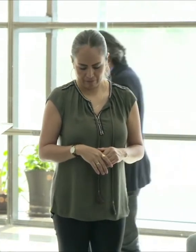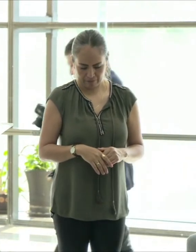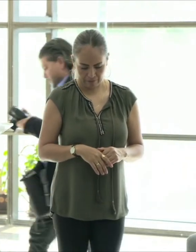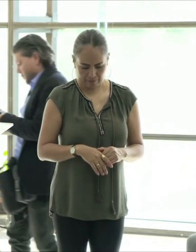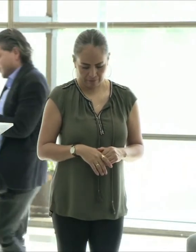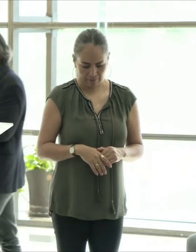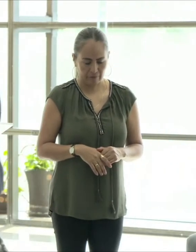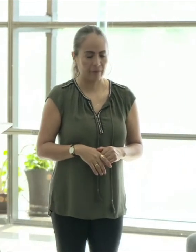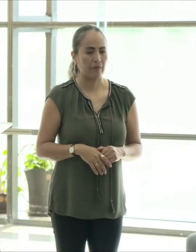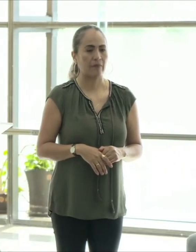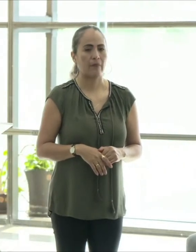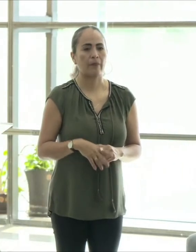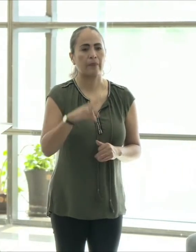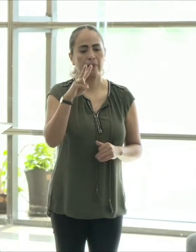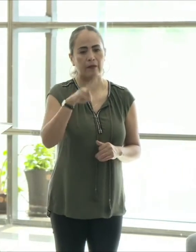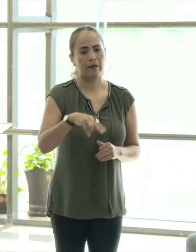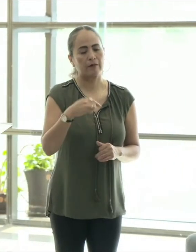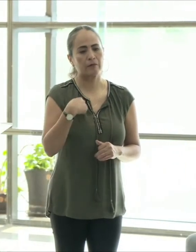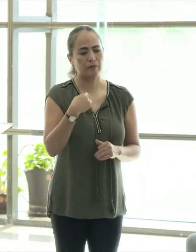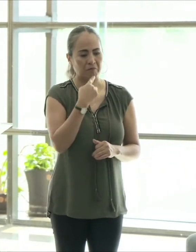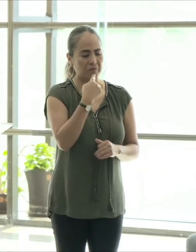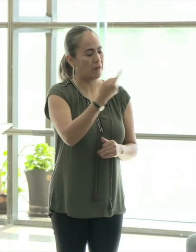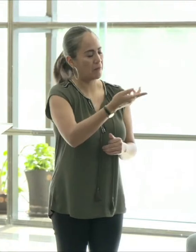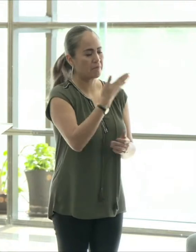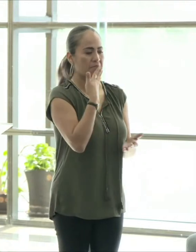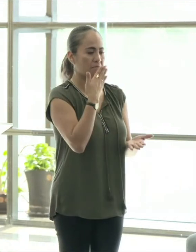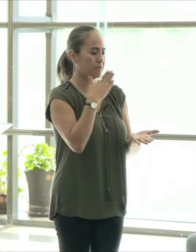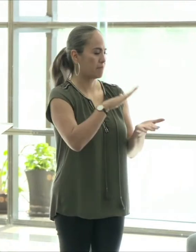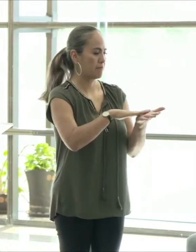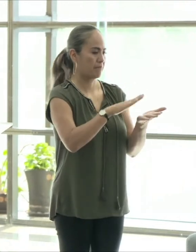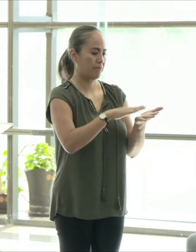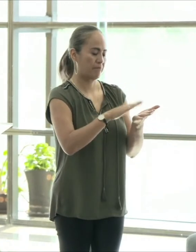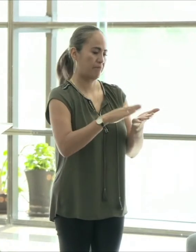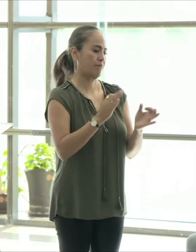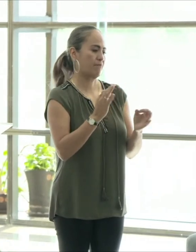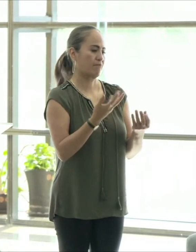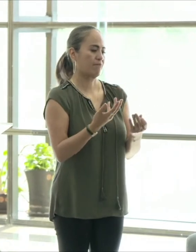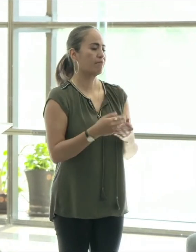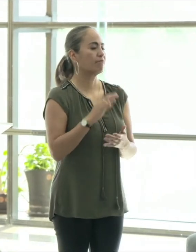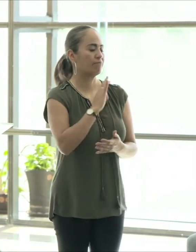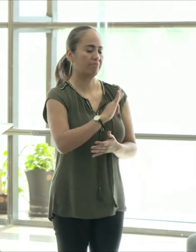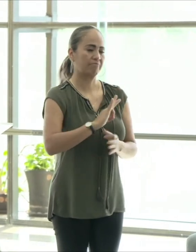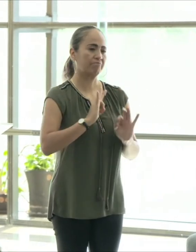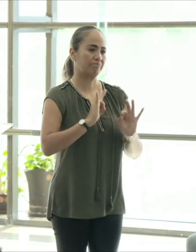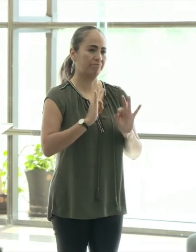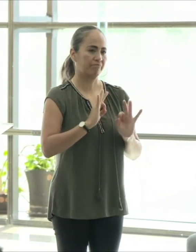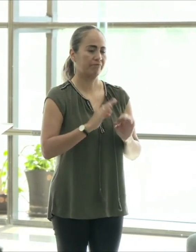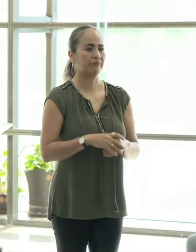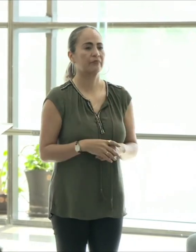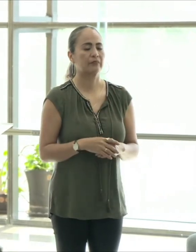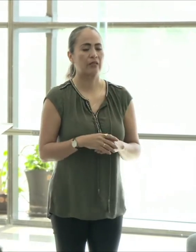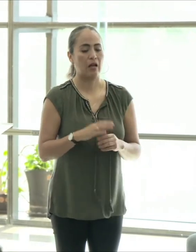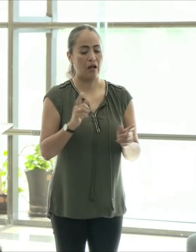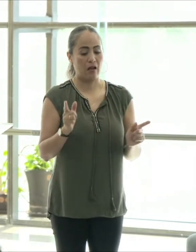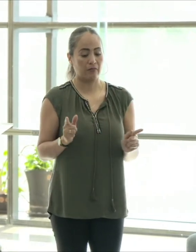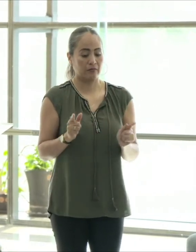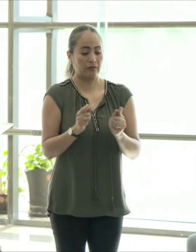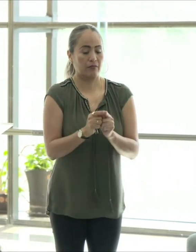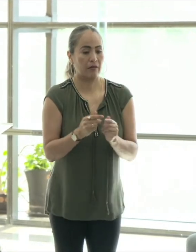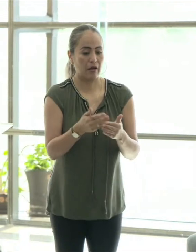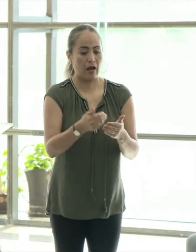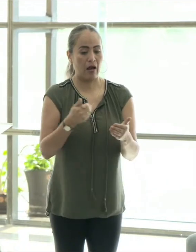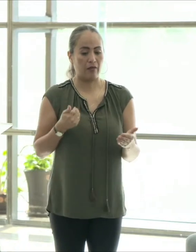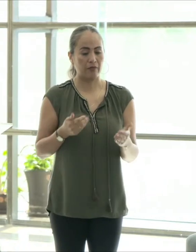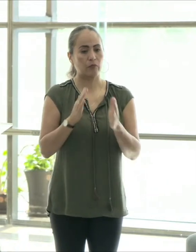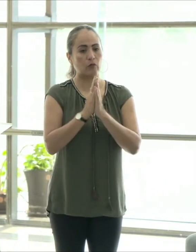yo lo único que me queda es felicitar por este gran trabajo por este estudio y antes de terminar solamente quiero hacer